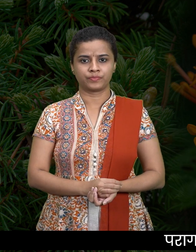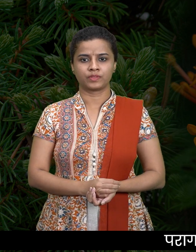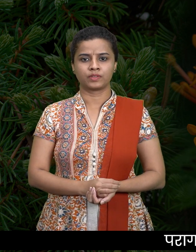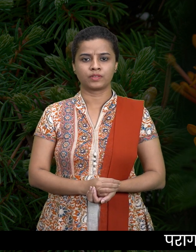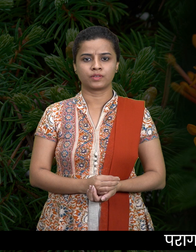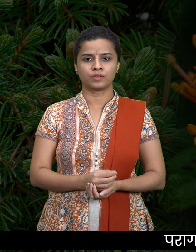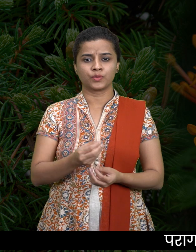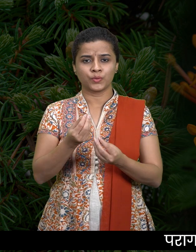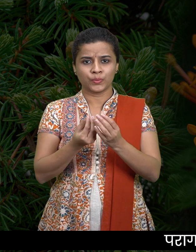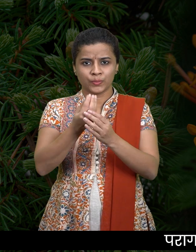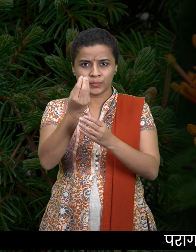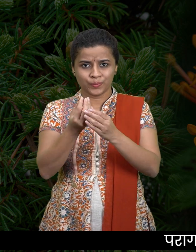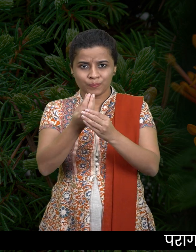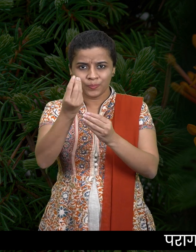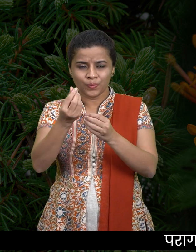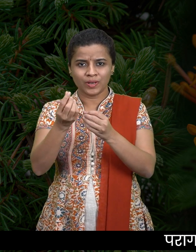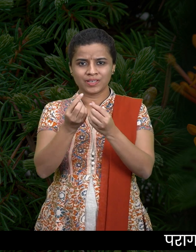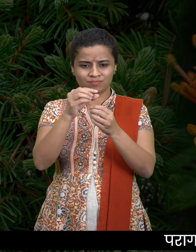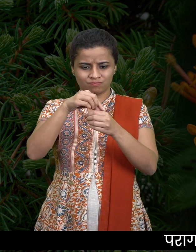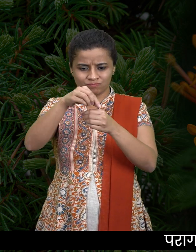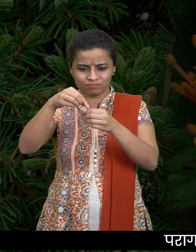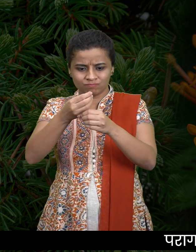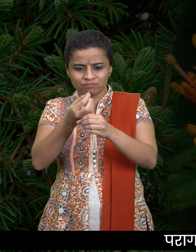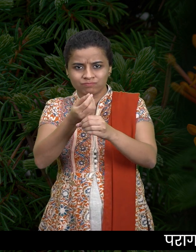परागण मुख्यतः कीटकांद्वारे होते.